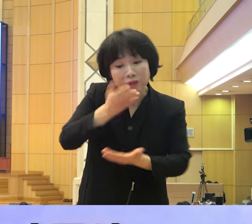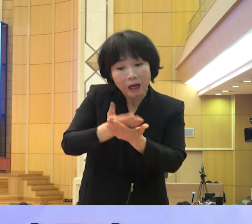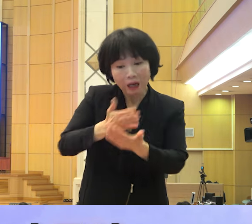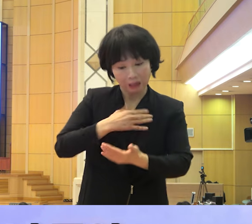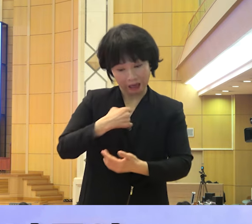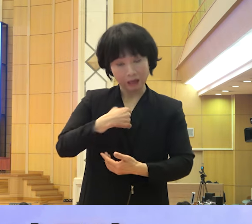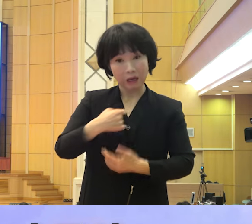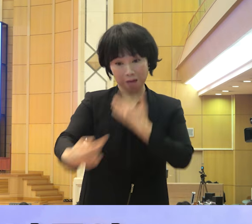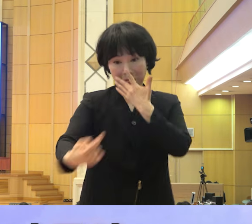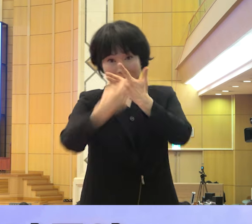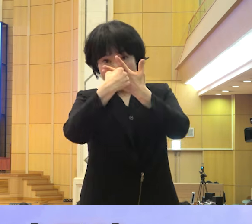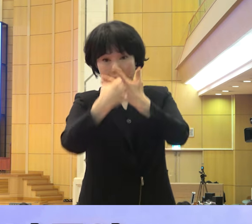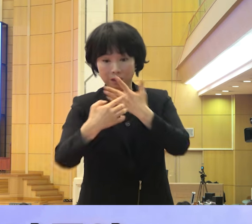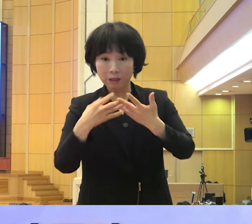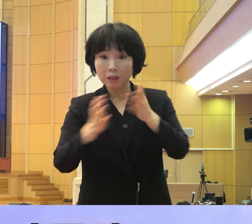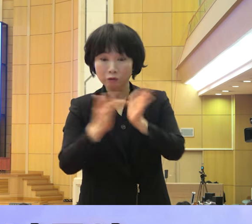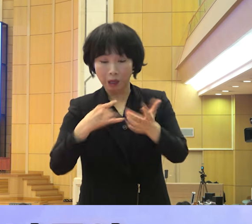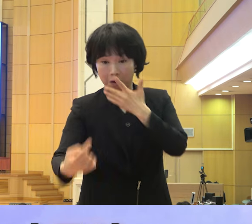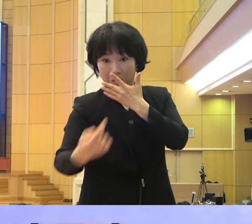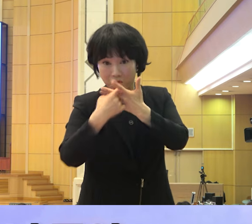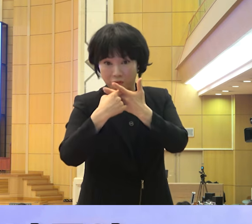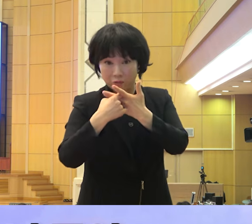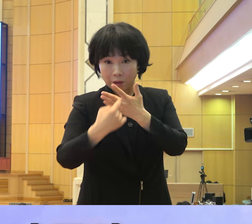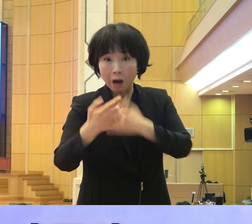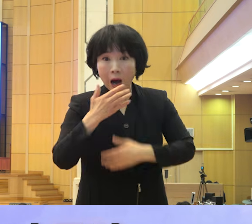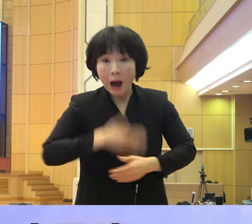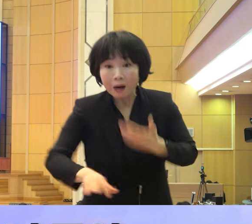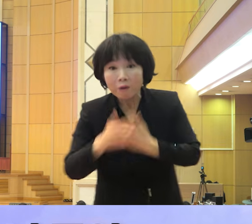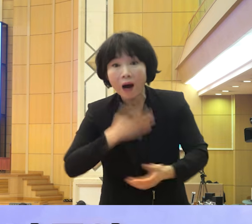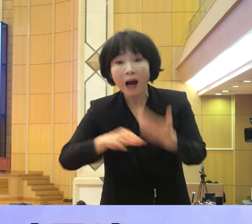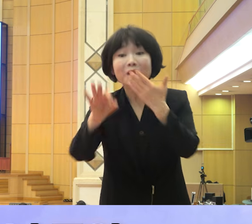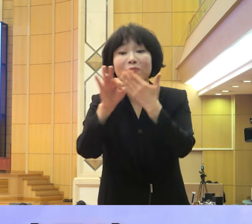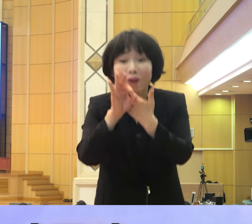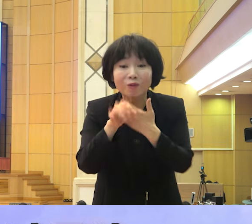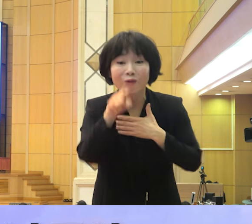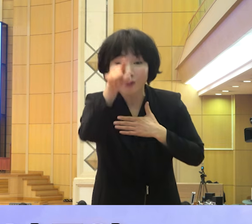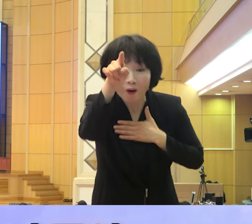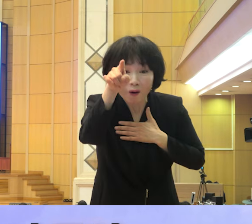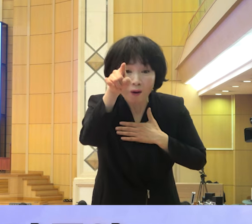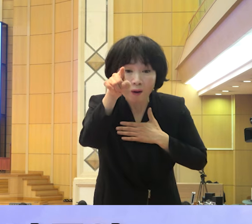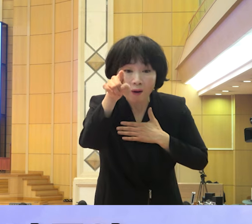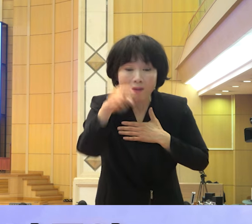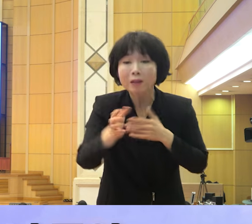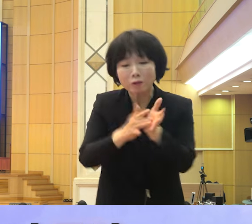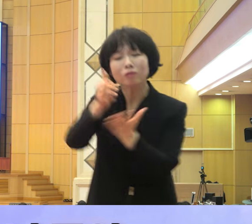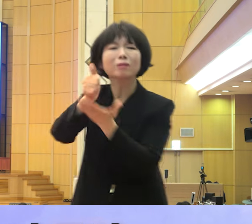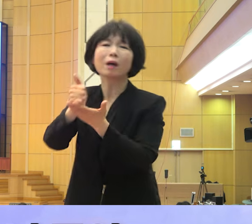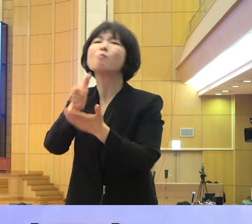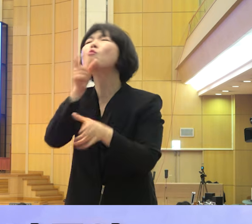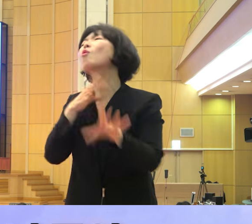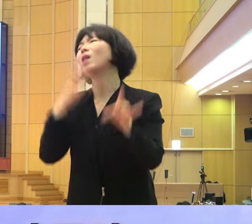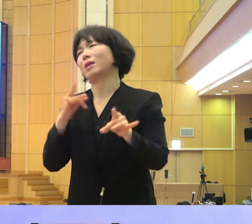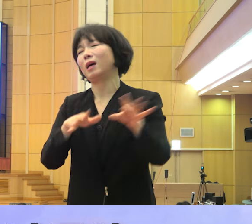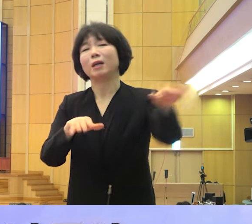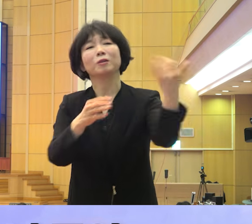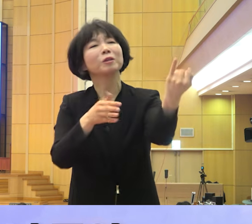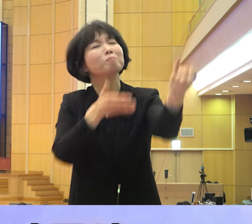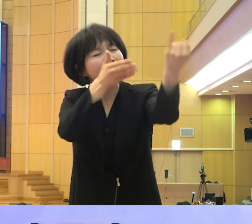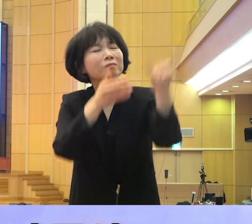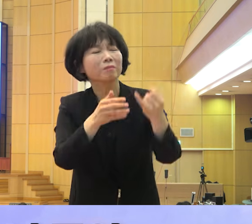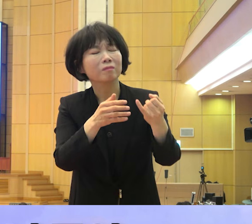이가 누구인 줄 알았더라면, 물을 좀 달라고 하는 분이